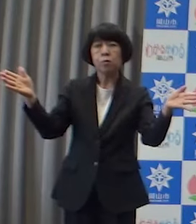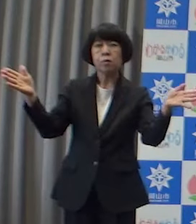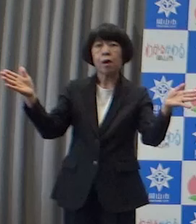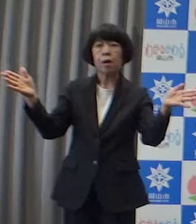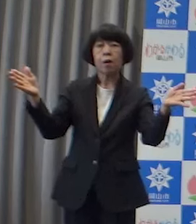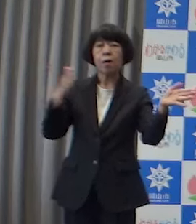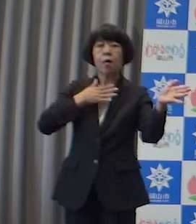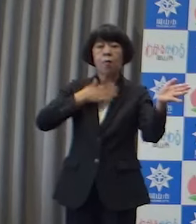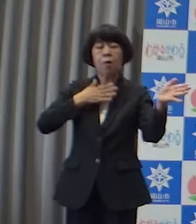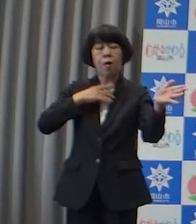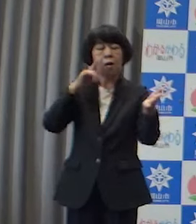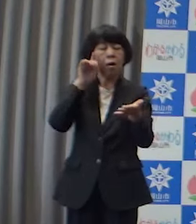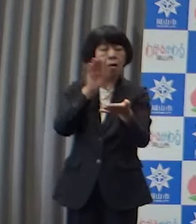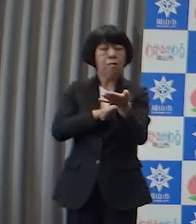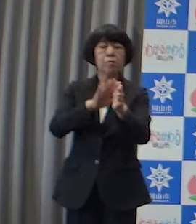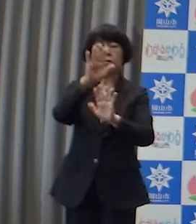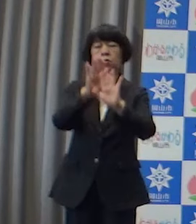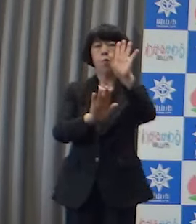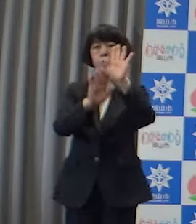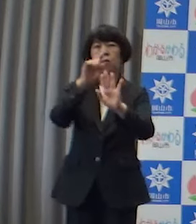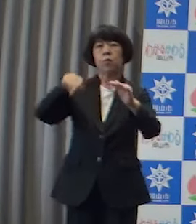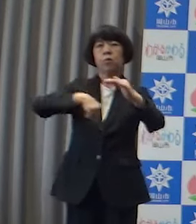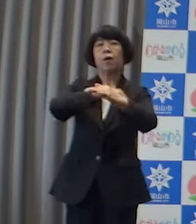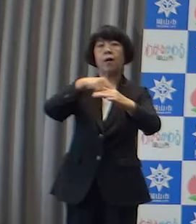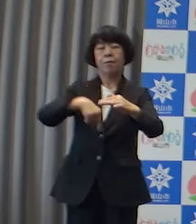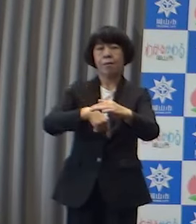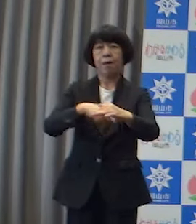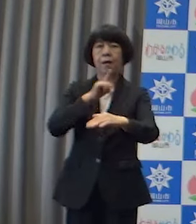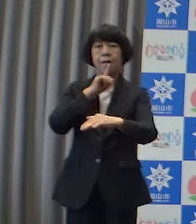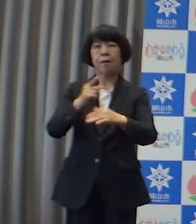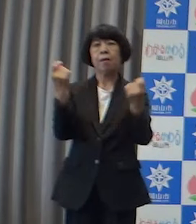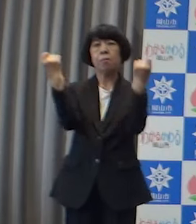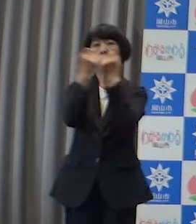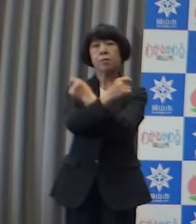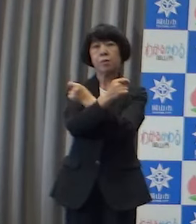もし間違えた